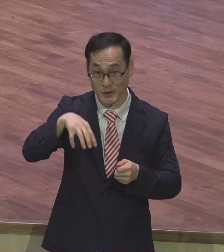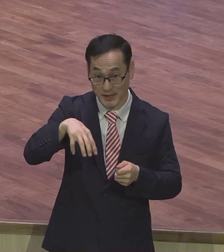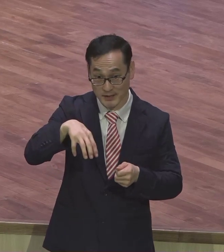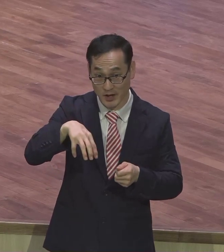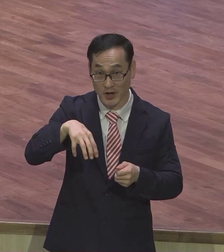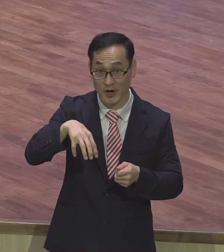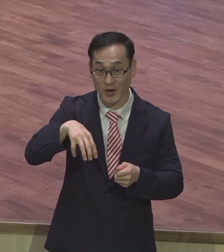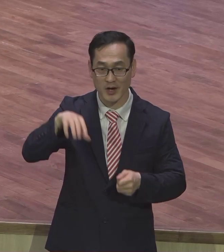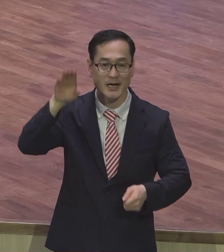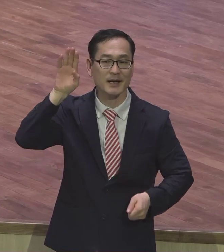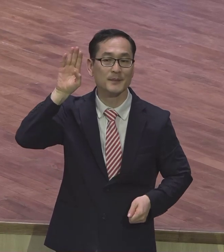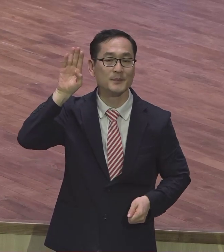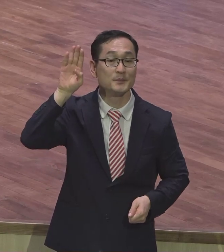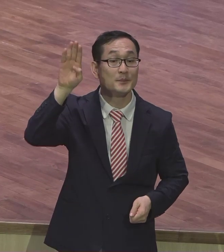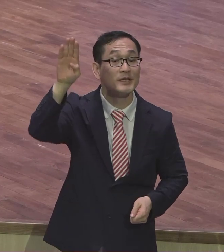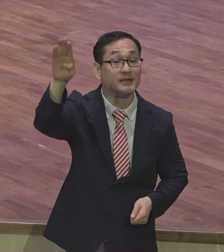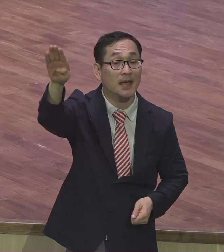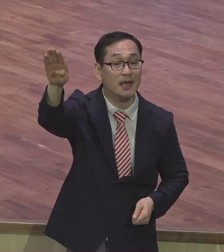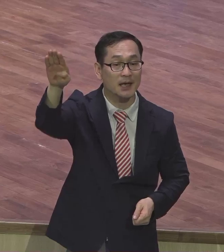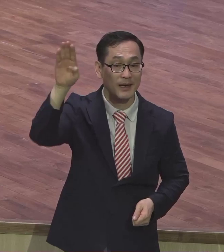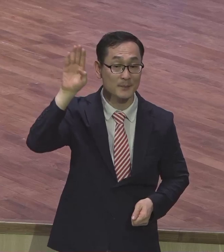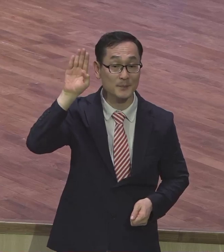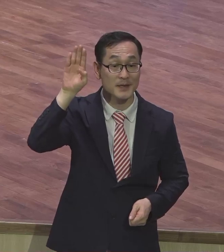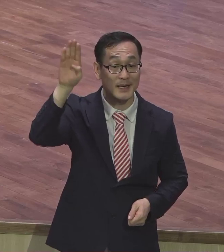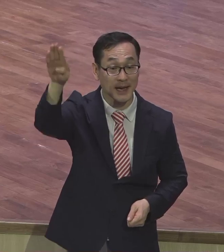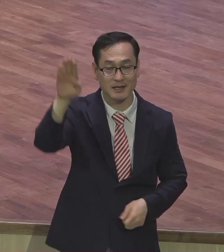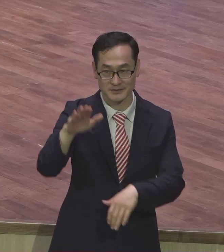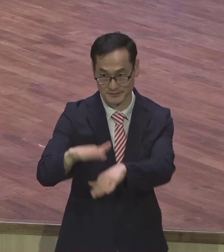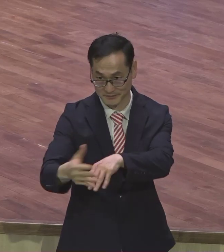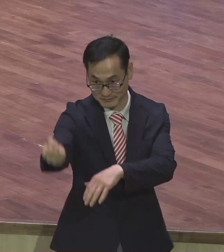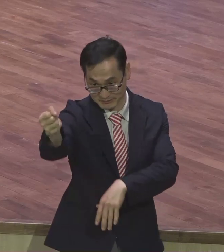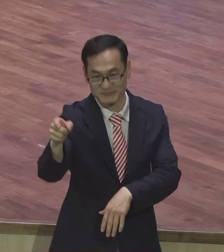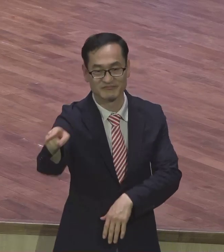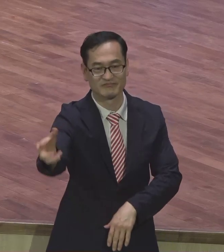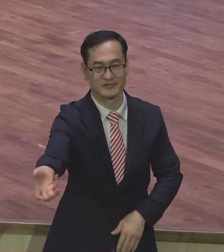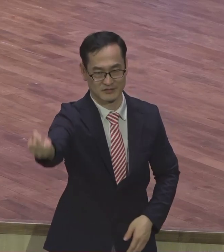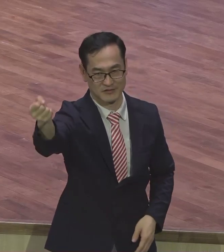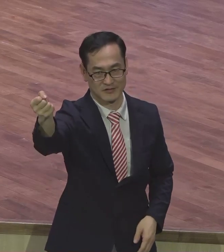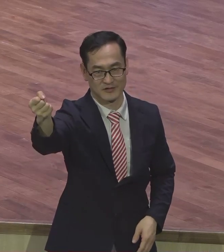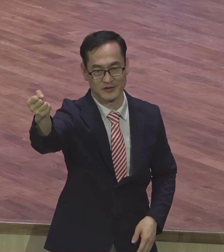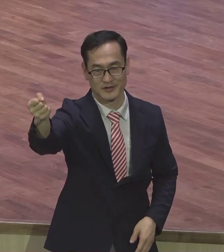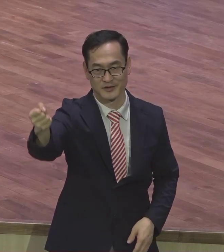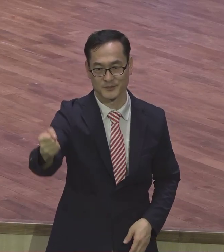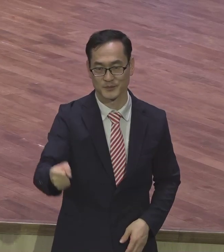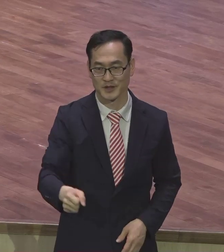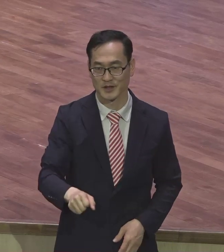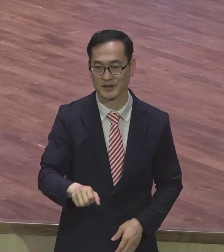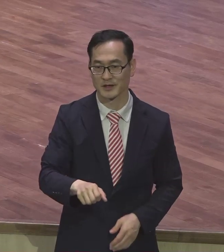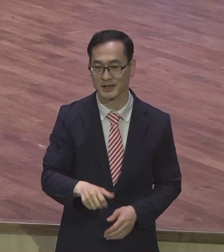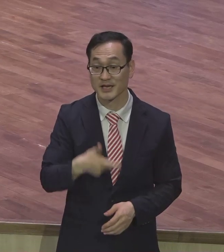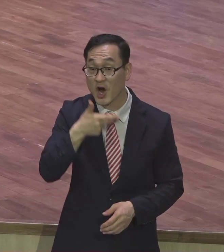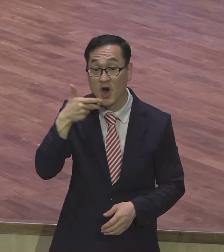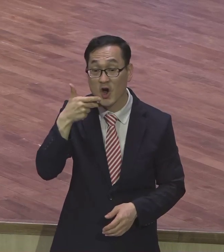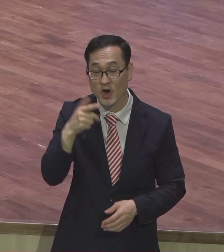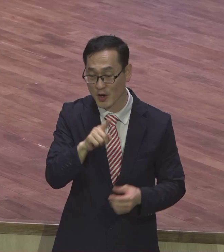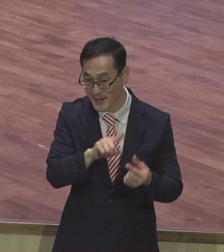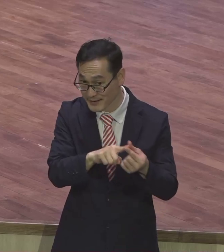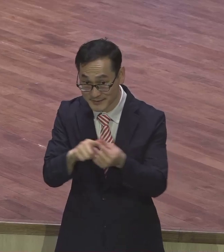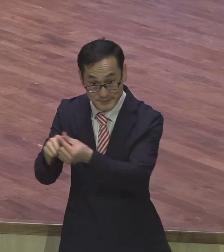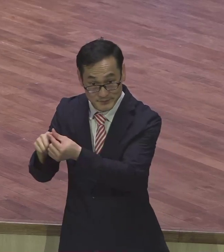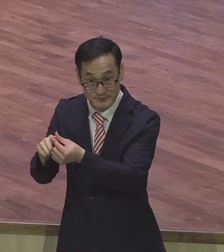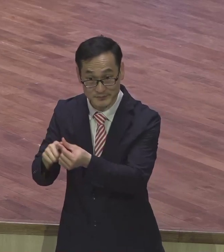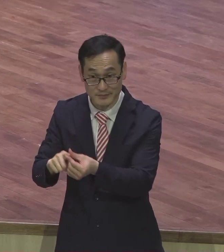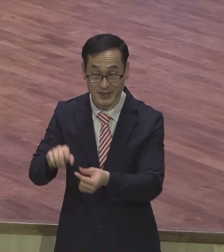말이에요 미래는 너에게 달렸다 future is yours 미래는 여러분 달렸다